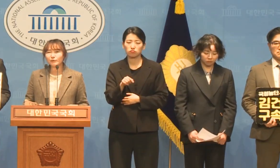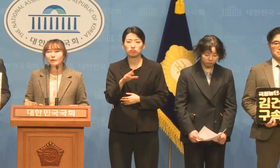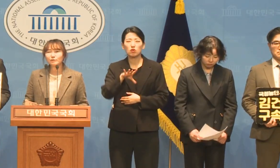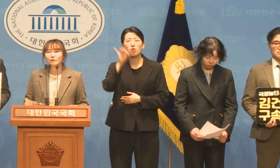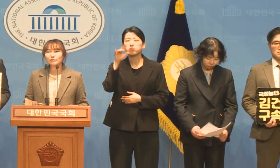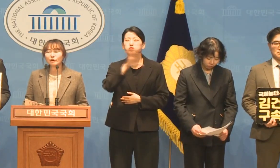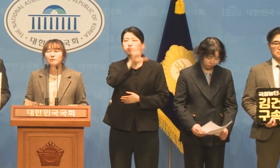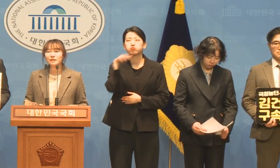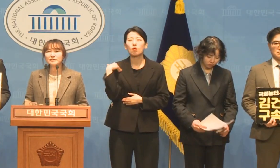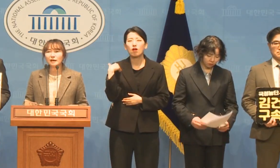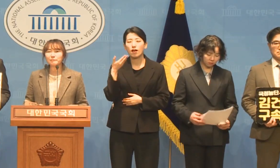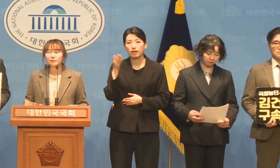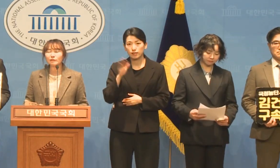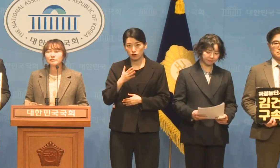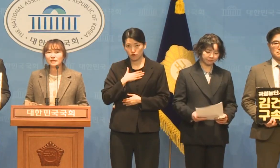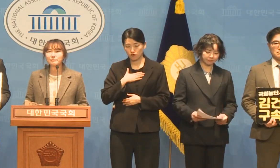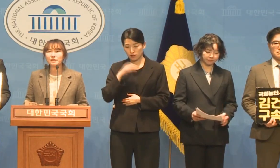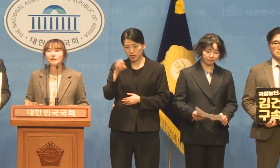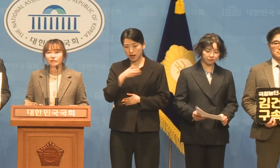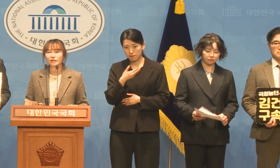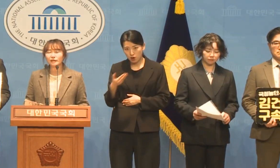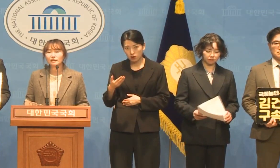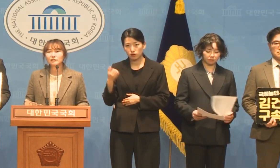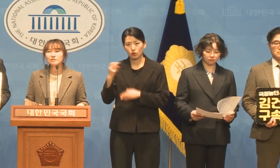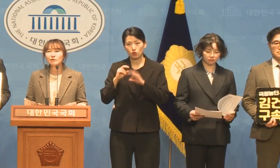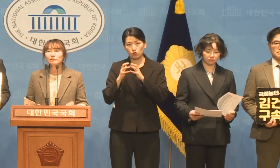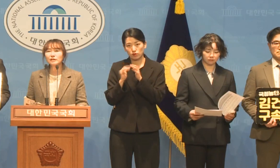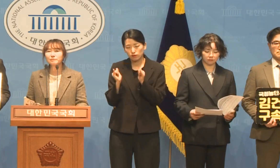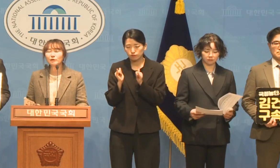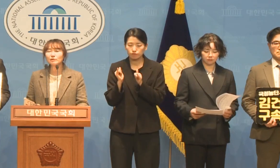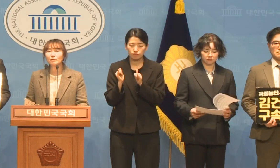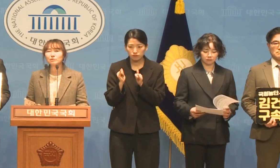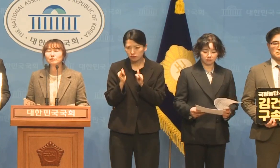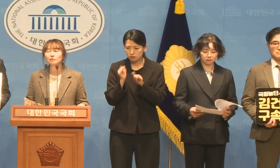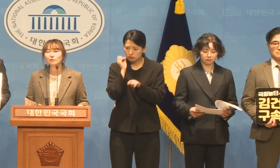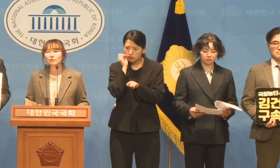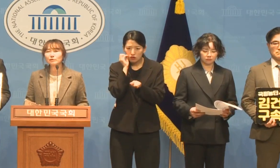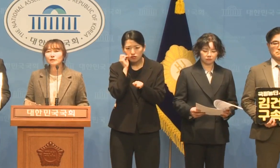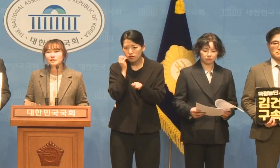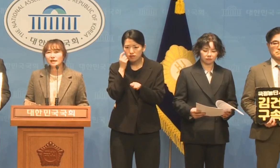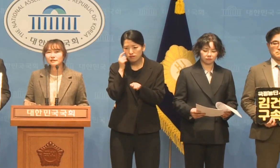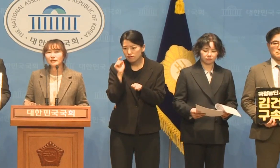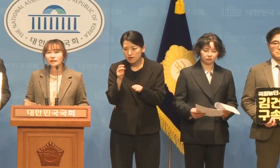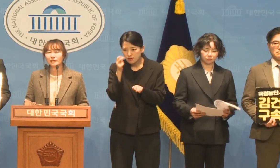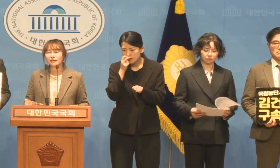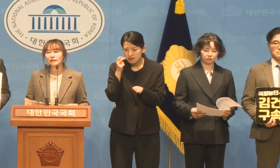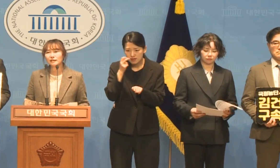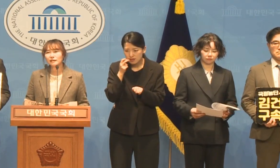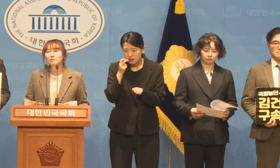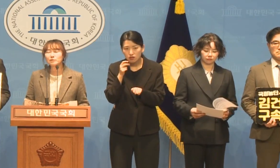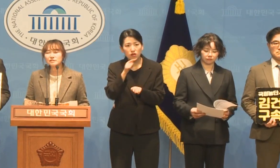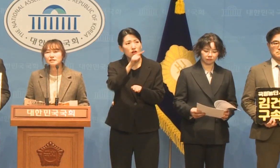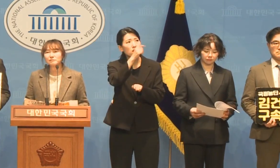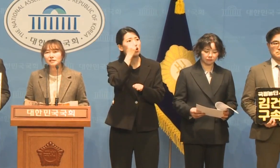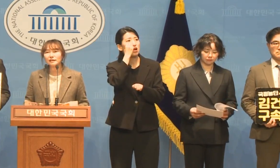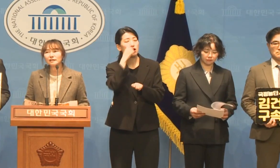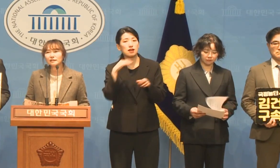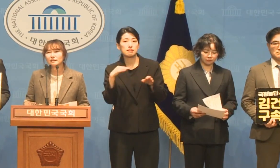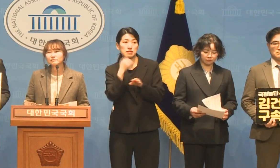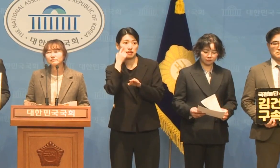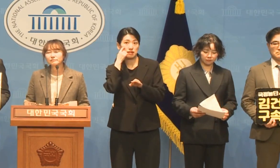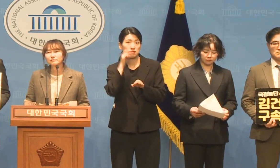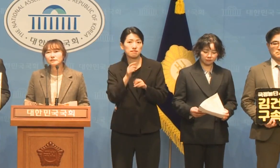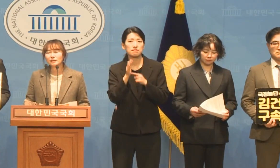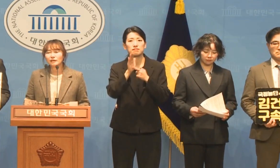되고 또 덜미가 잡힌 것, 이것이 서울 양평 고속도로 사태의 본질입니다.